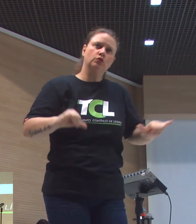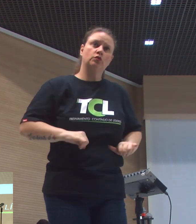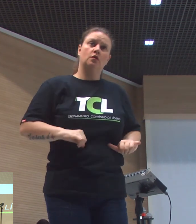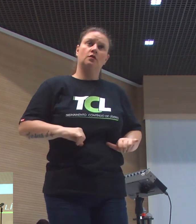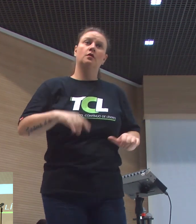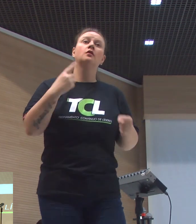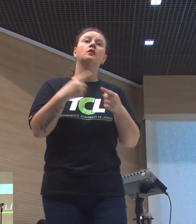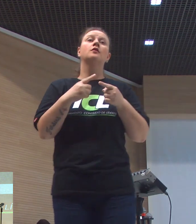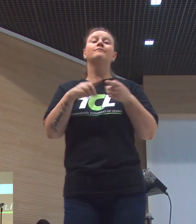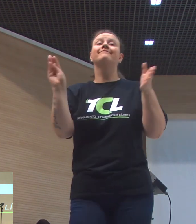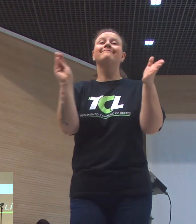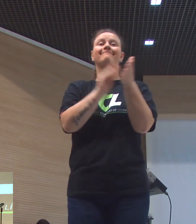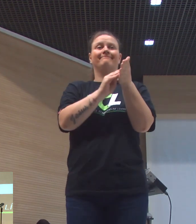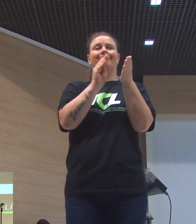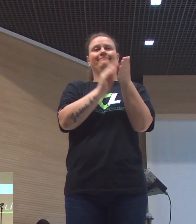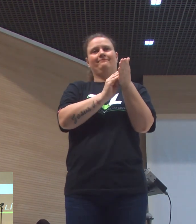de sabedoria.